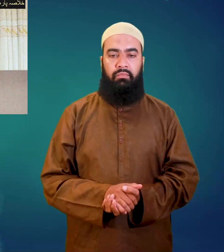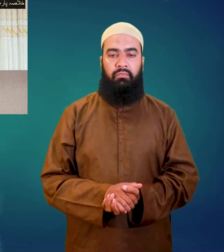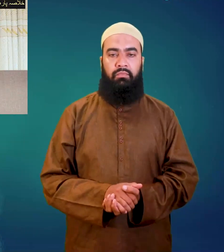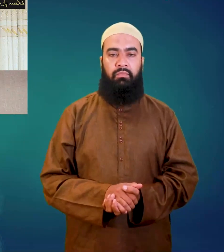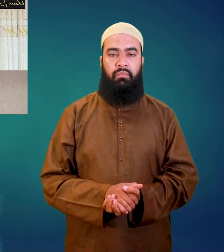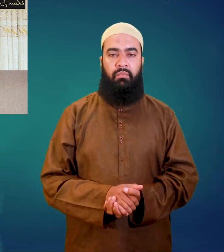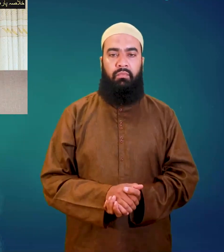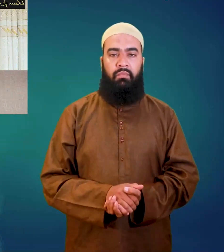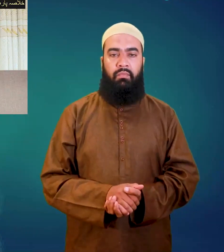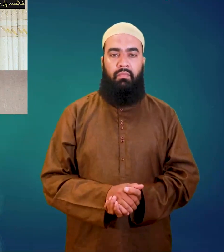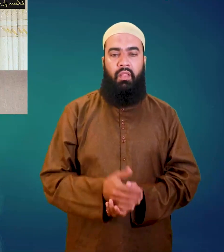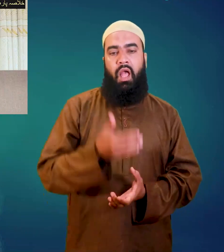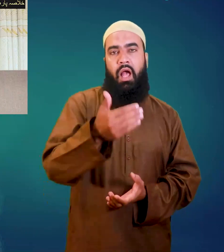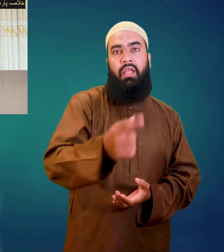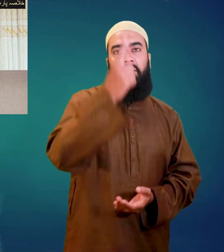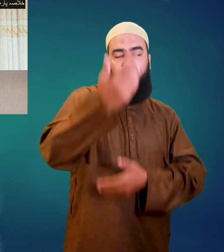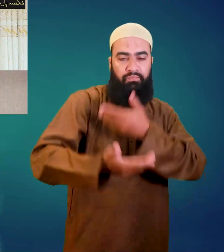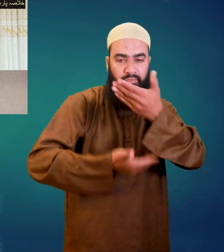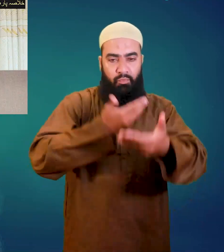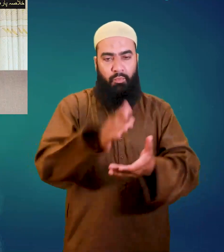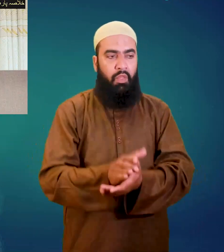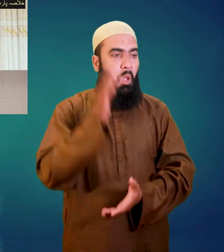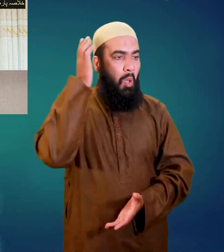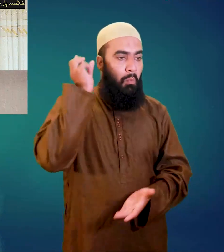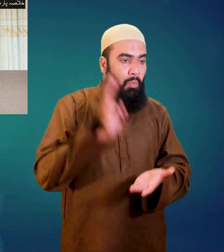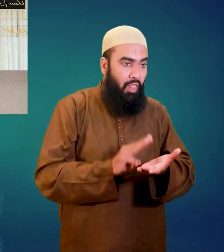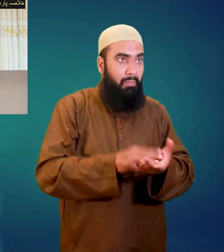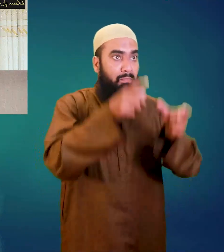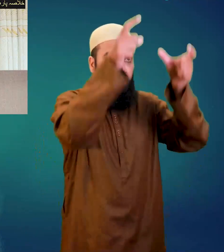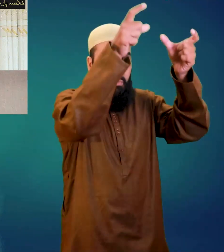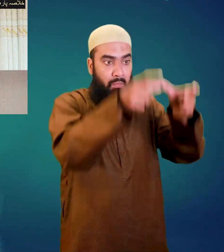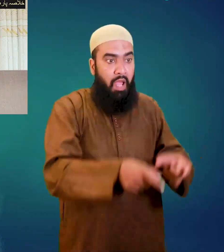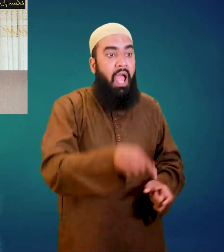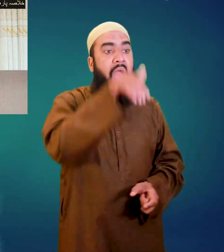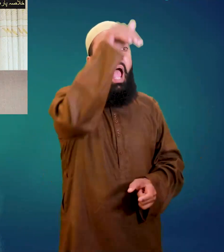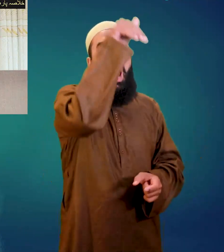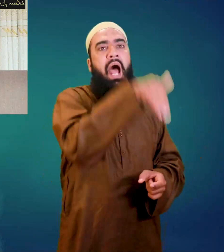خاشعون، مومنین کے اوصاف بیان ہو رہے ہیں۔